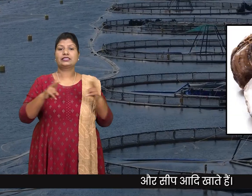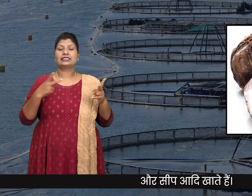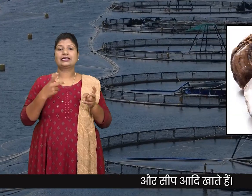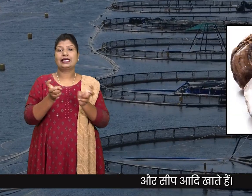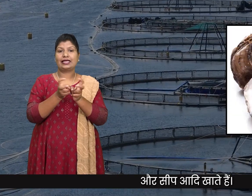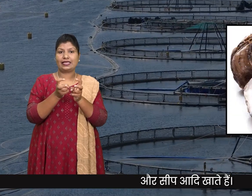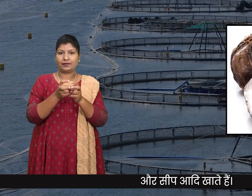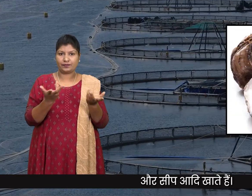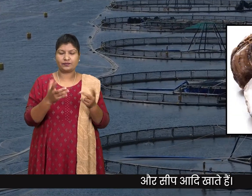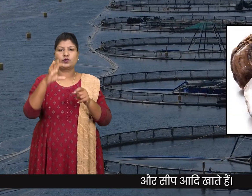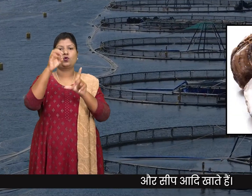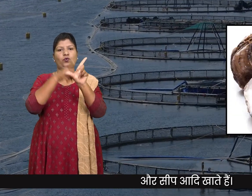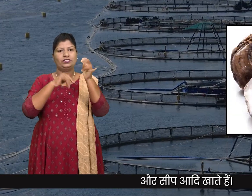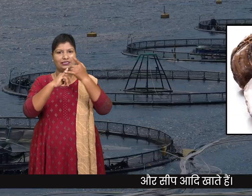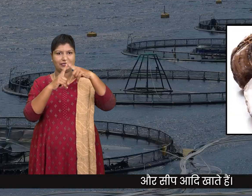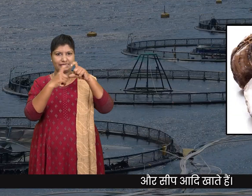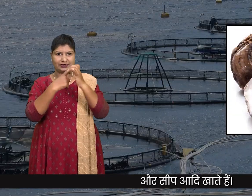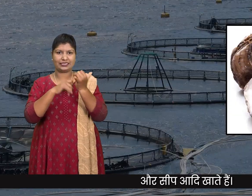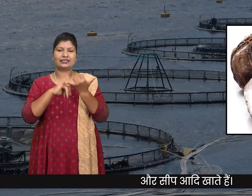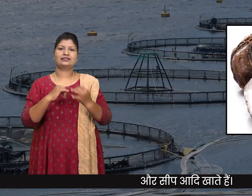और सीप आदि खाते हैं।